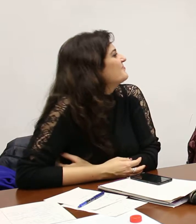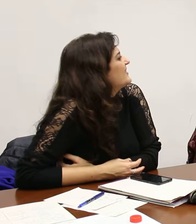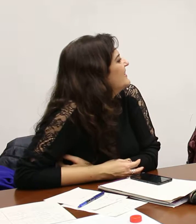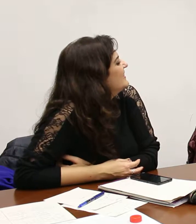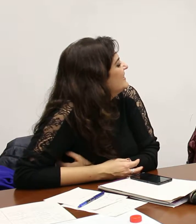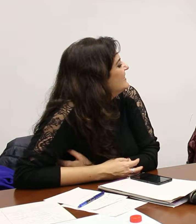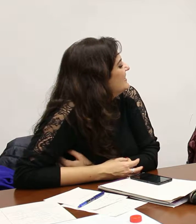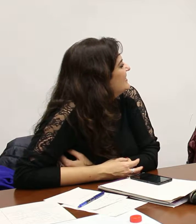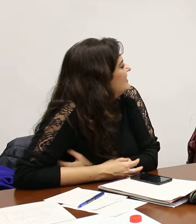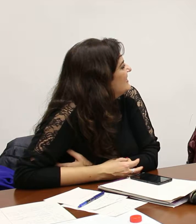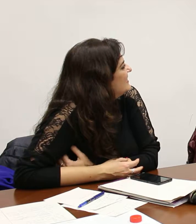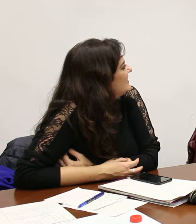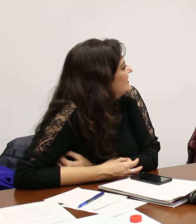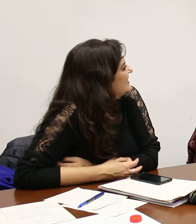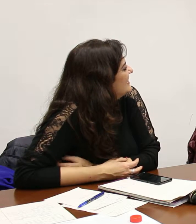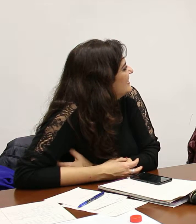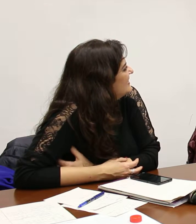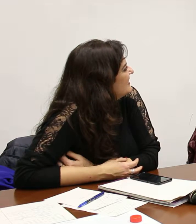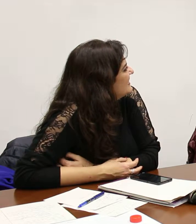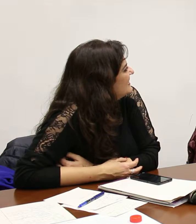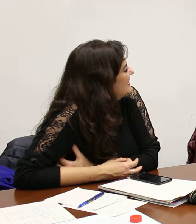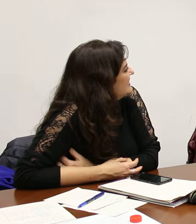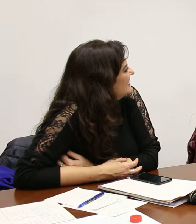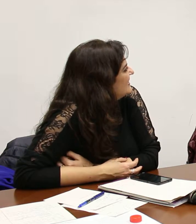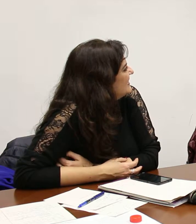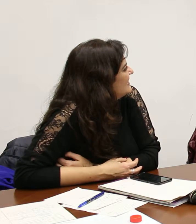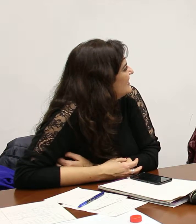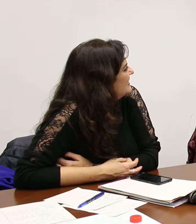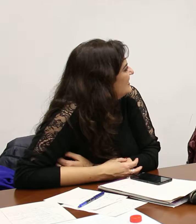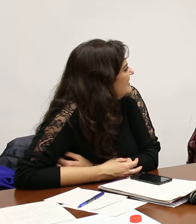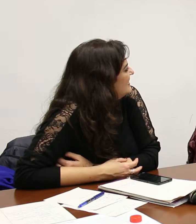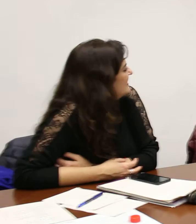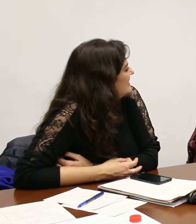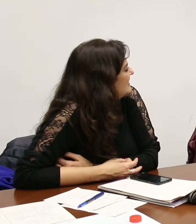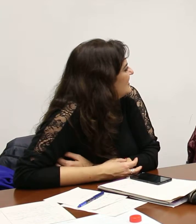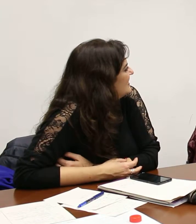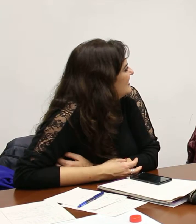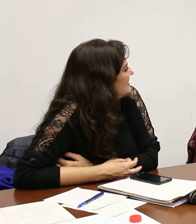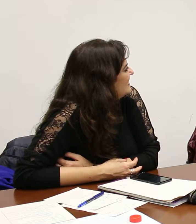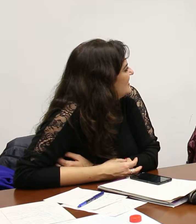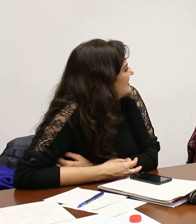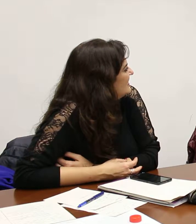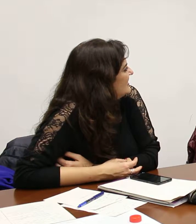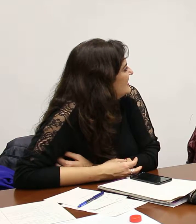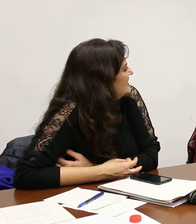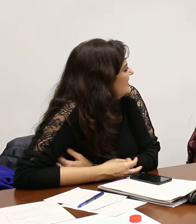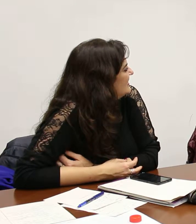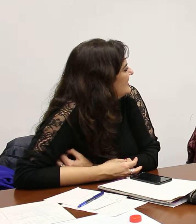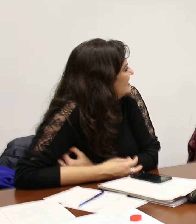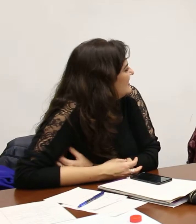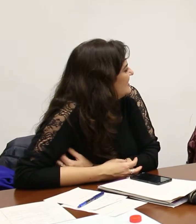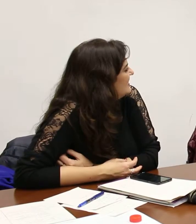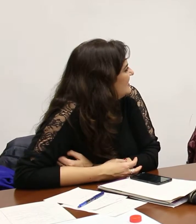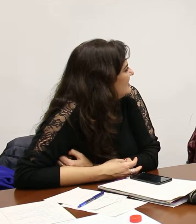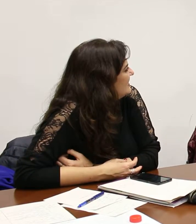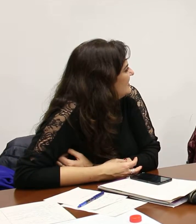Eso. Es que duro va esto. Sí, va durísimo. Voy a saber si me puedes ayudar. Sí, es que